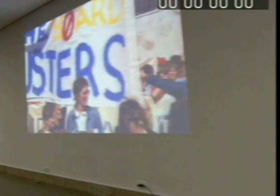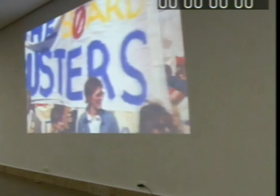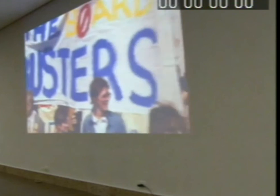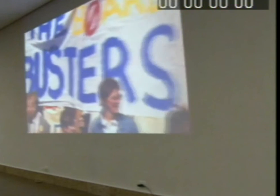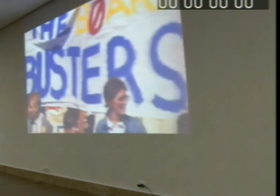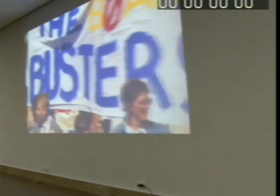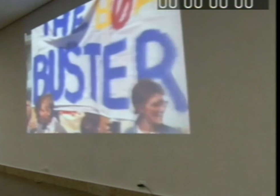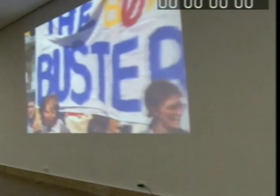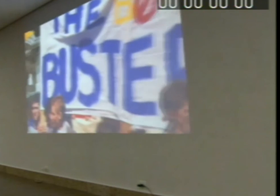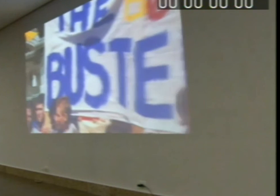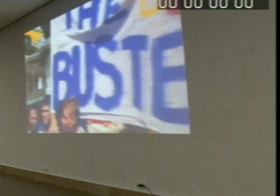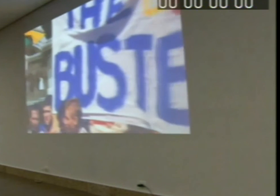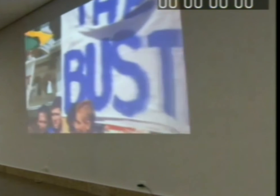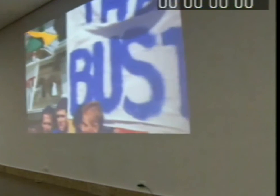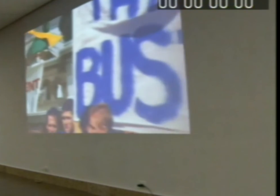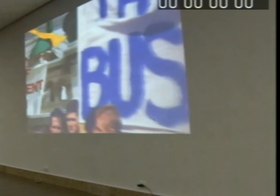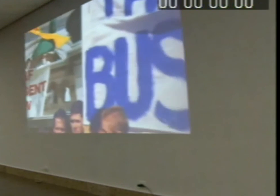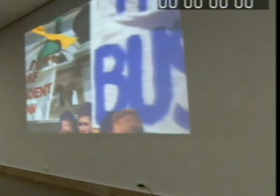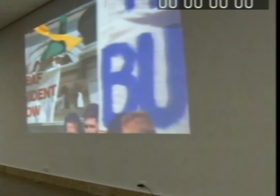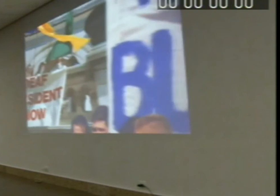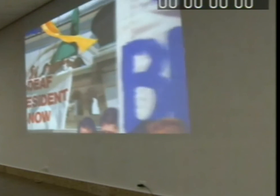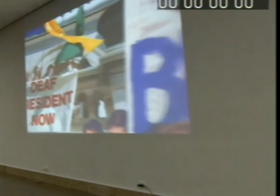so vontade de